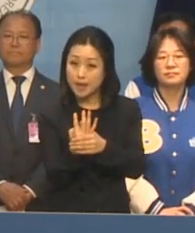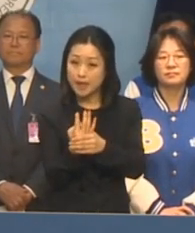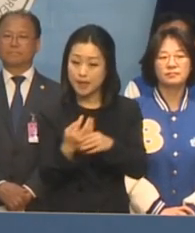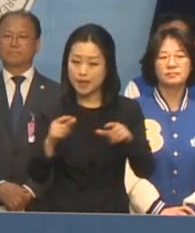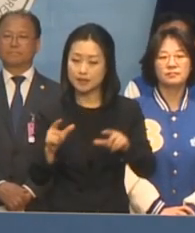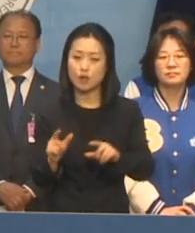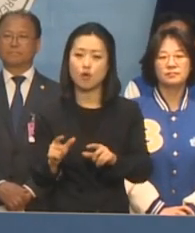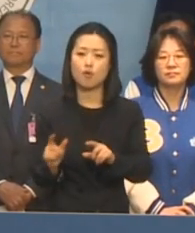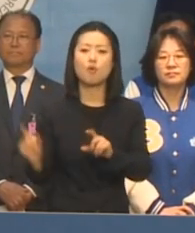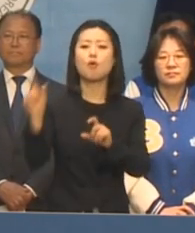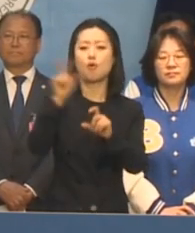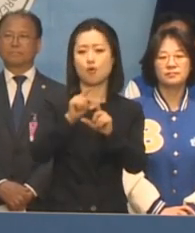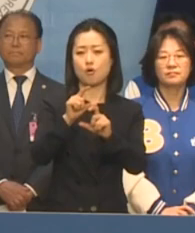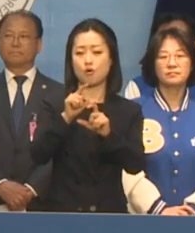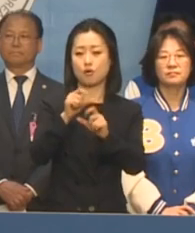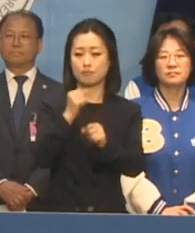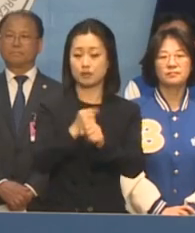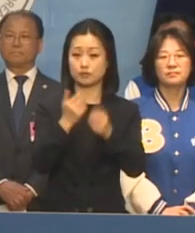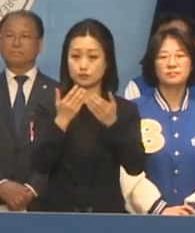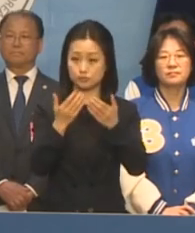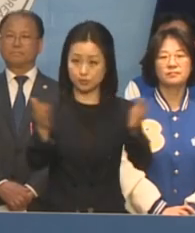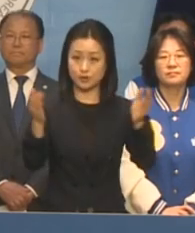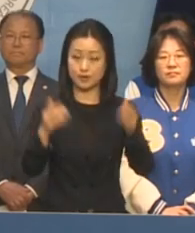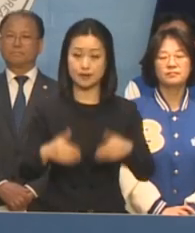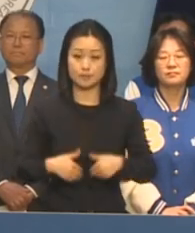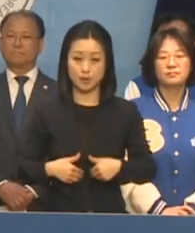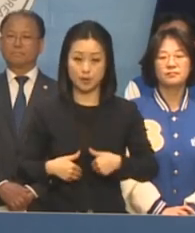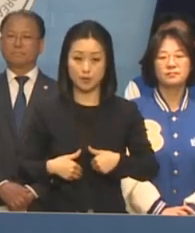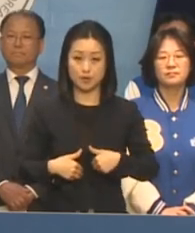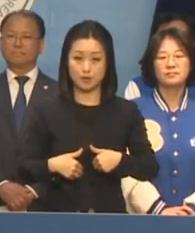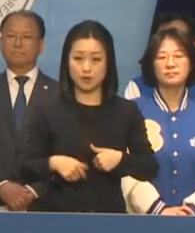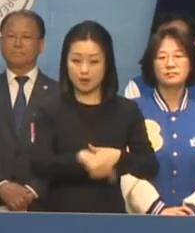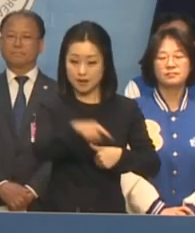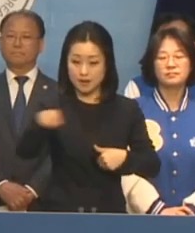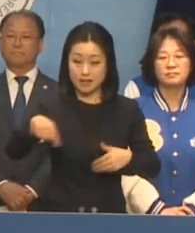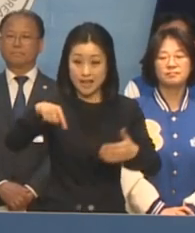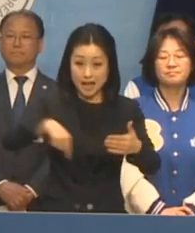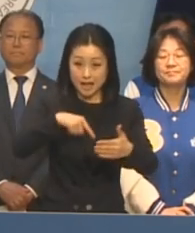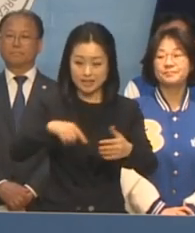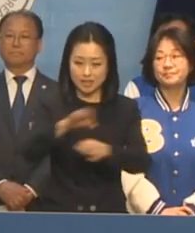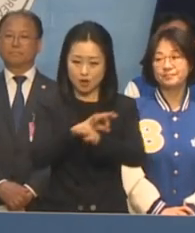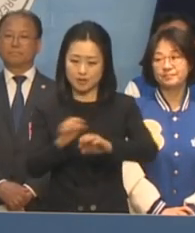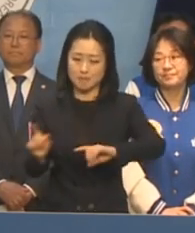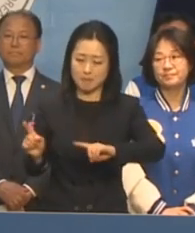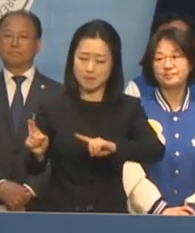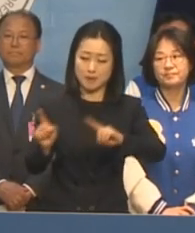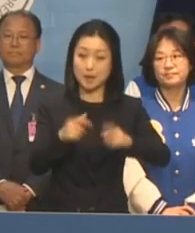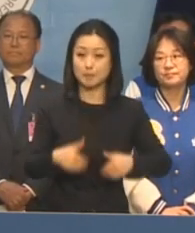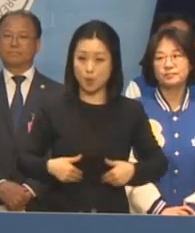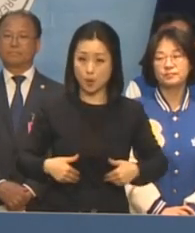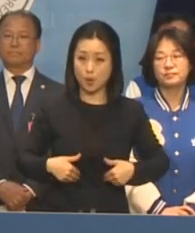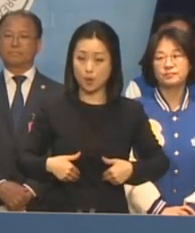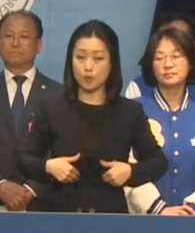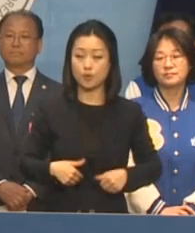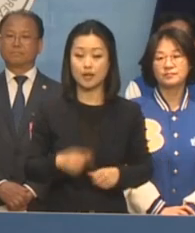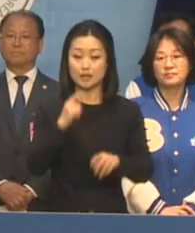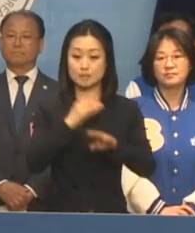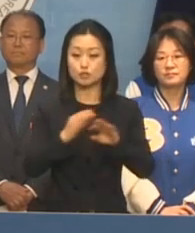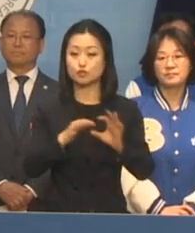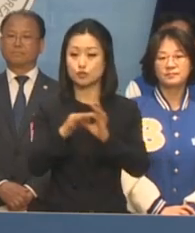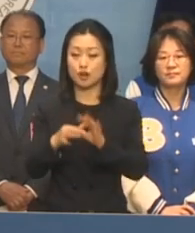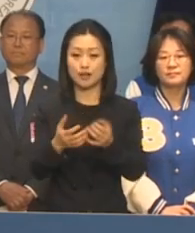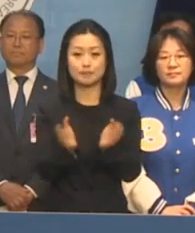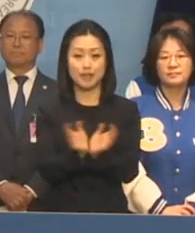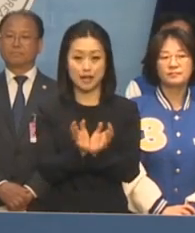더욱 증가 예산을 증가해서 활성화해 시장에 돈이 돌도록 해야 되겠습니다 우리 더불어민주